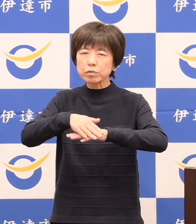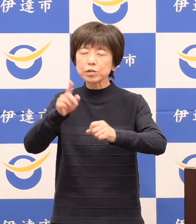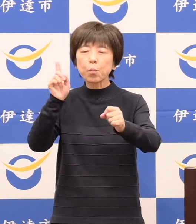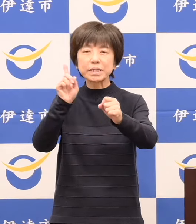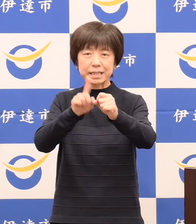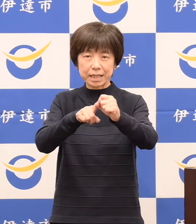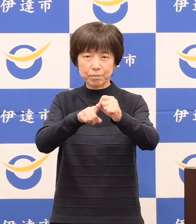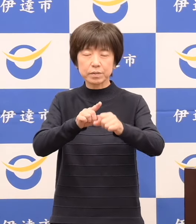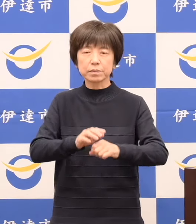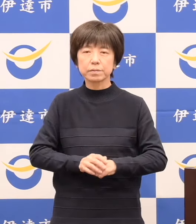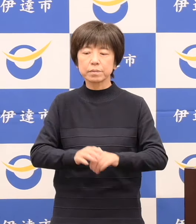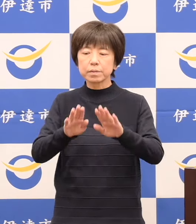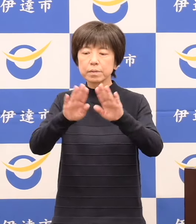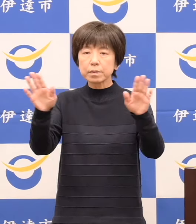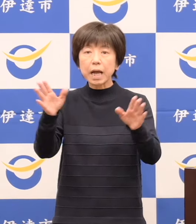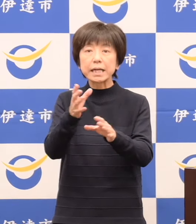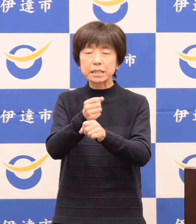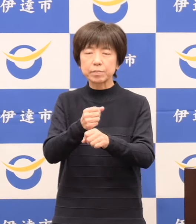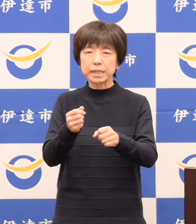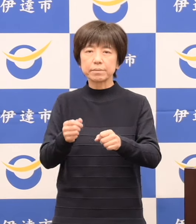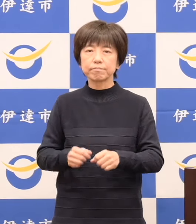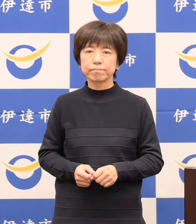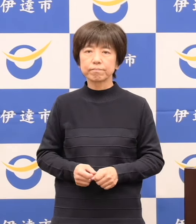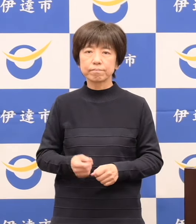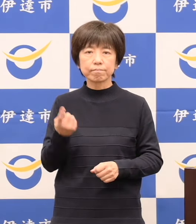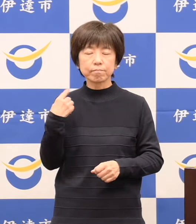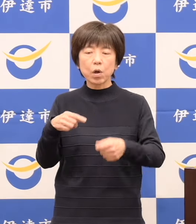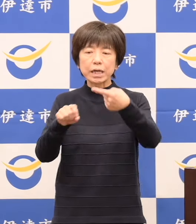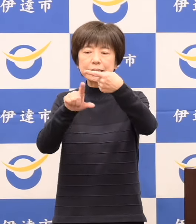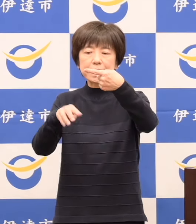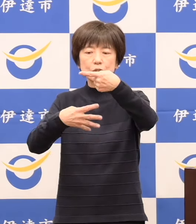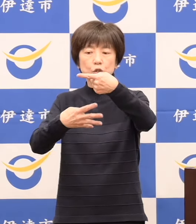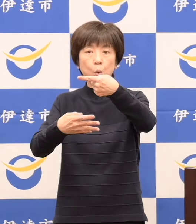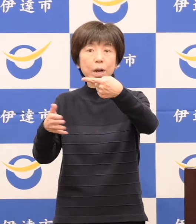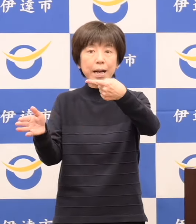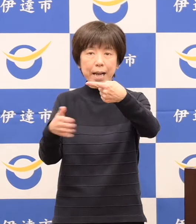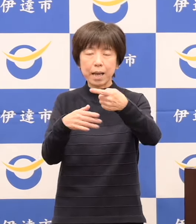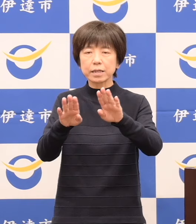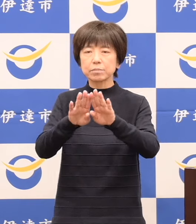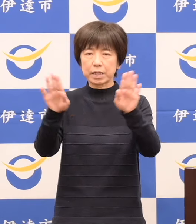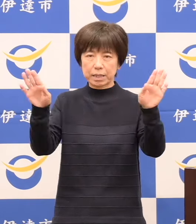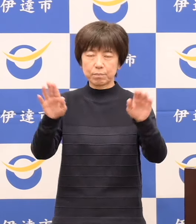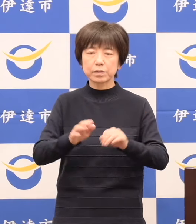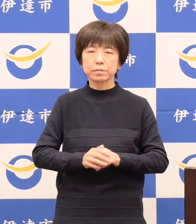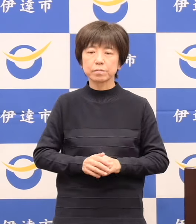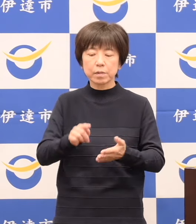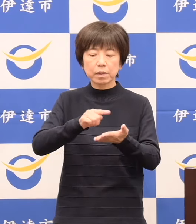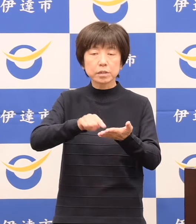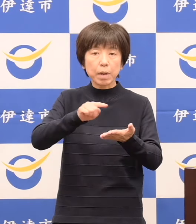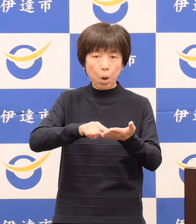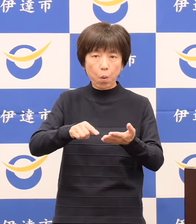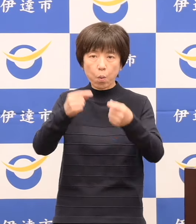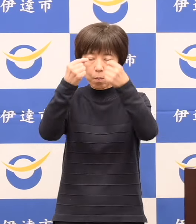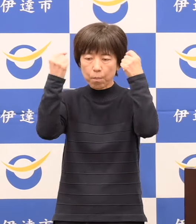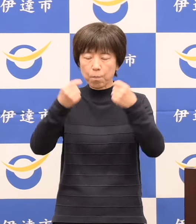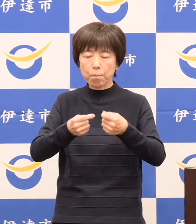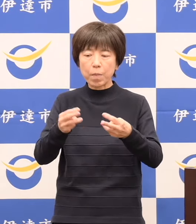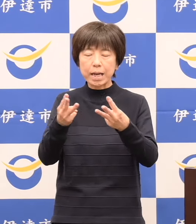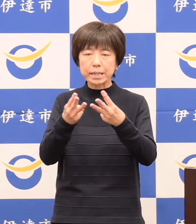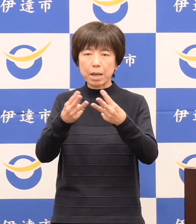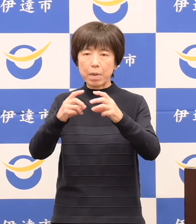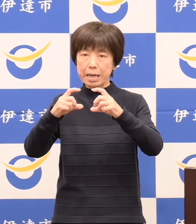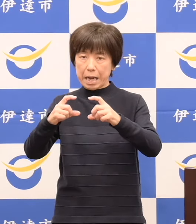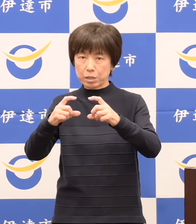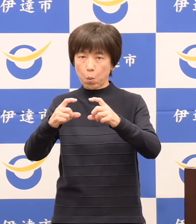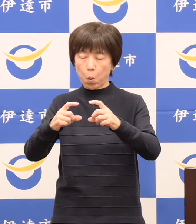。開始日が昨日1月4日から始まっております。スマホとマイナンバーカード、そしてクレ